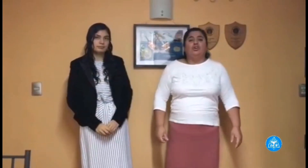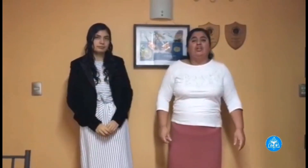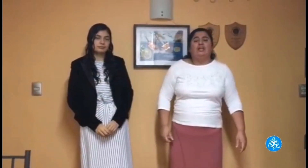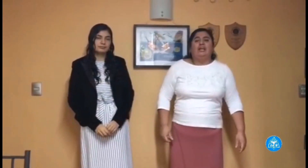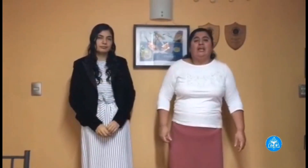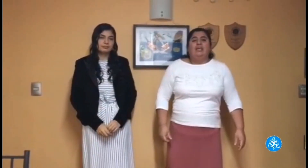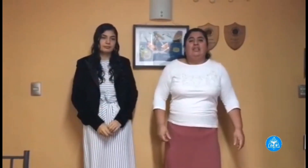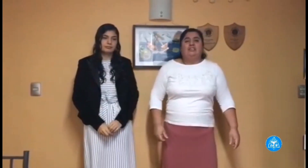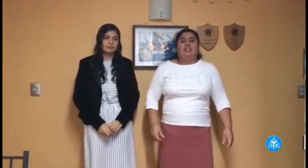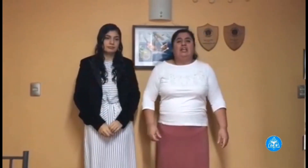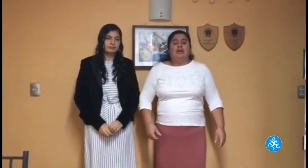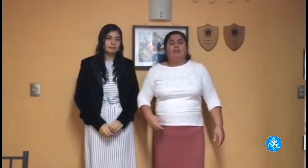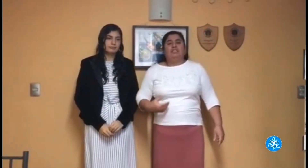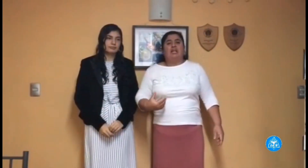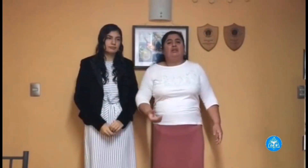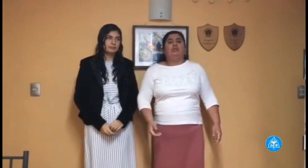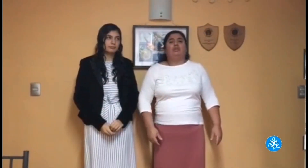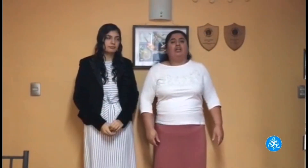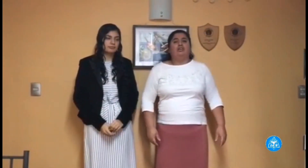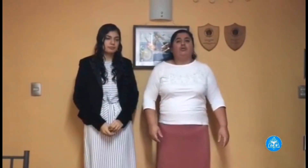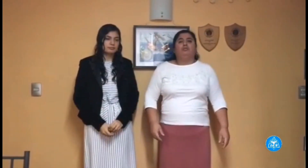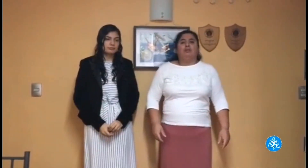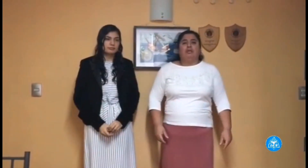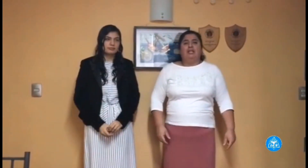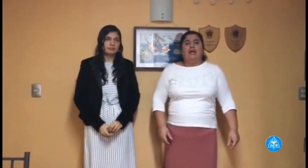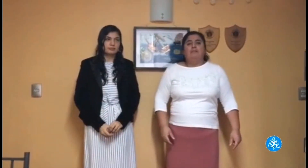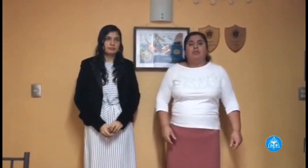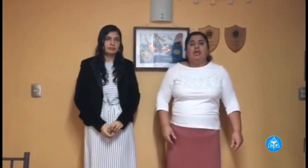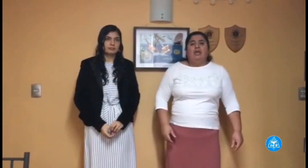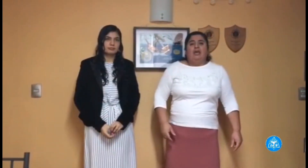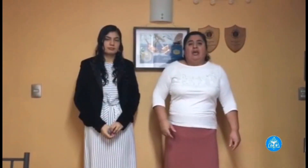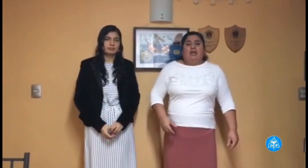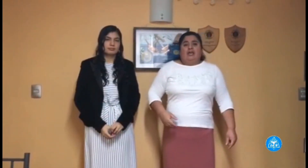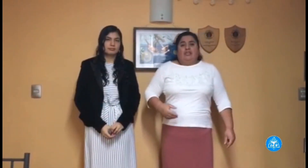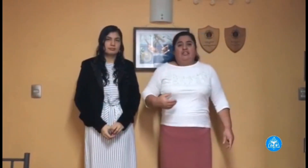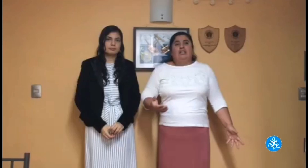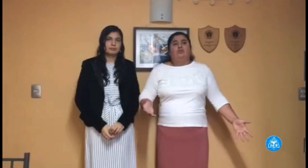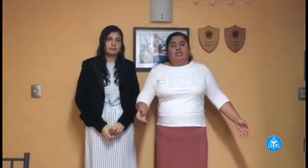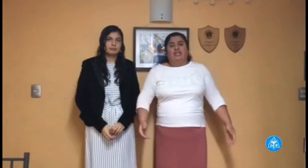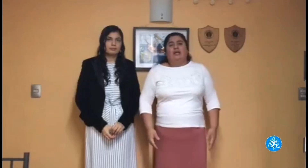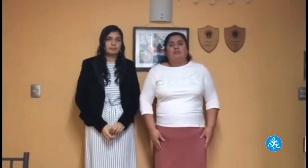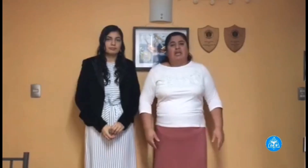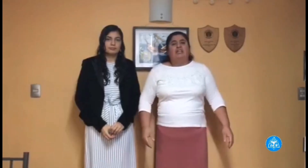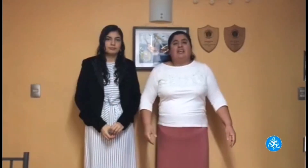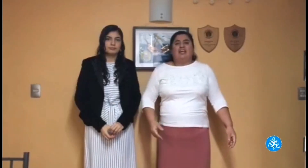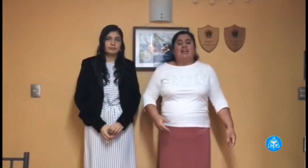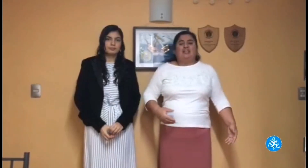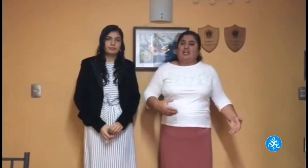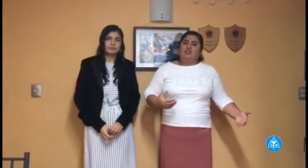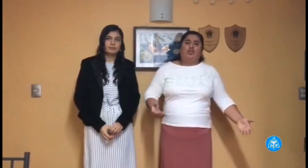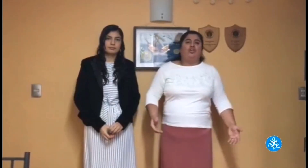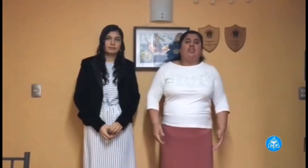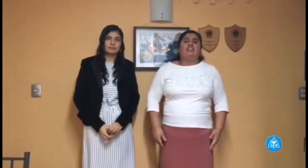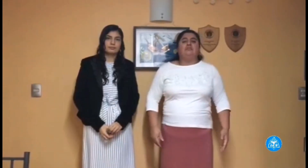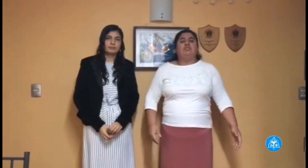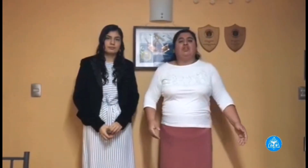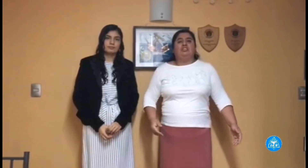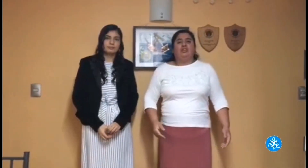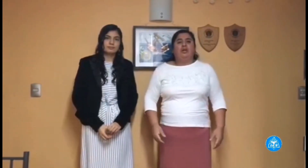Señor, decirles y expresarles nuestro cariño como familia. Decirle a ustedes también que están todos los días en mis oraciones